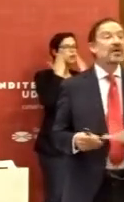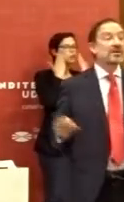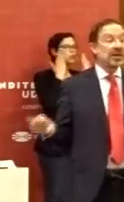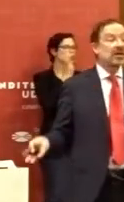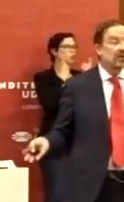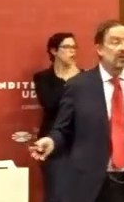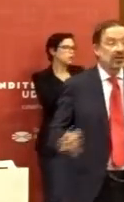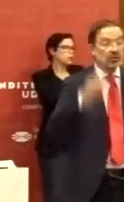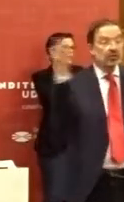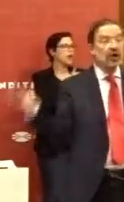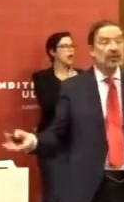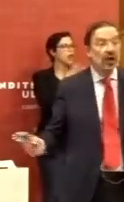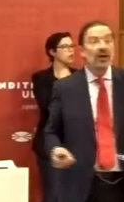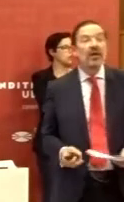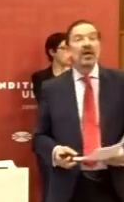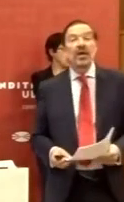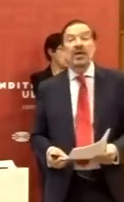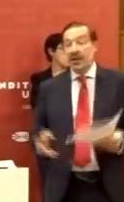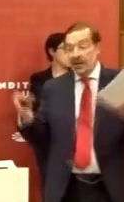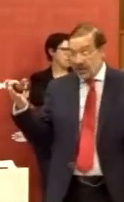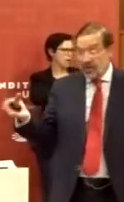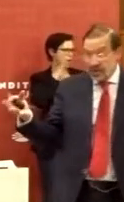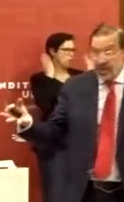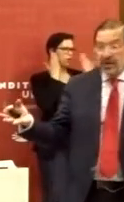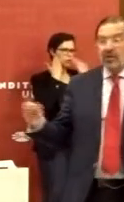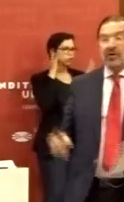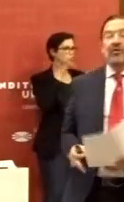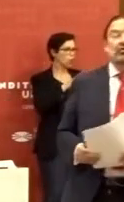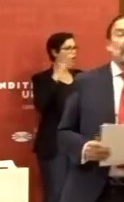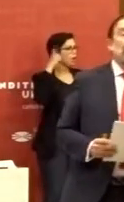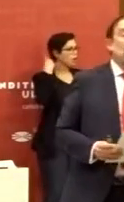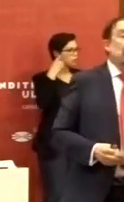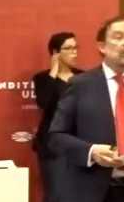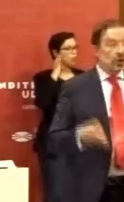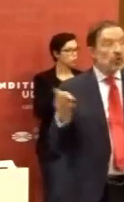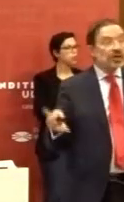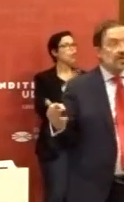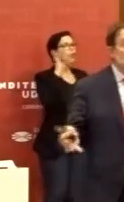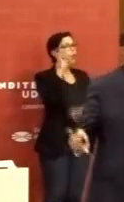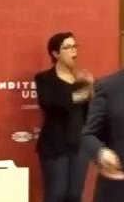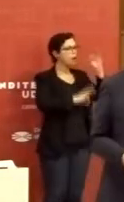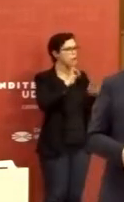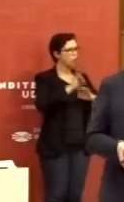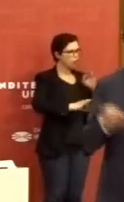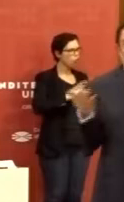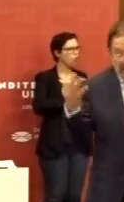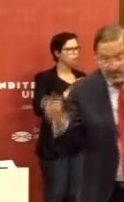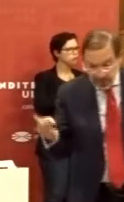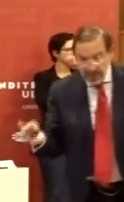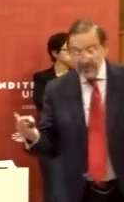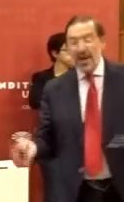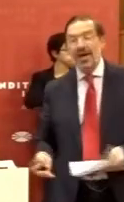Relaciones Laborales en Elche, el Congreso Nacional, y los organizadores del Congreso quisieron